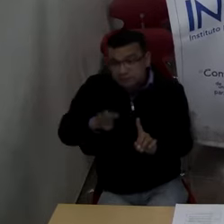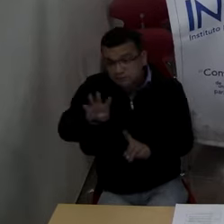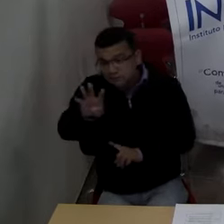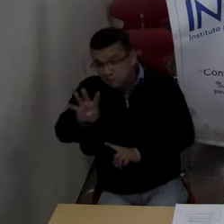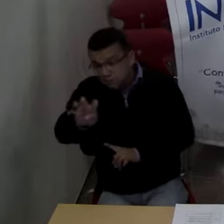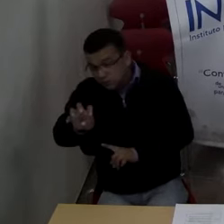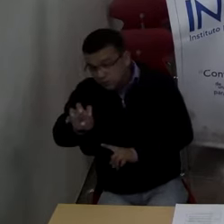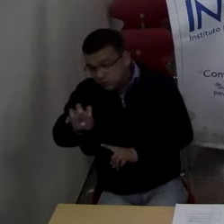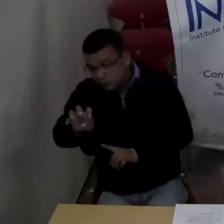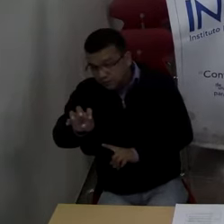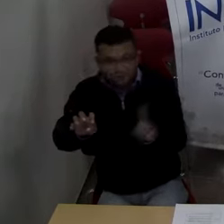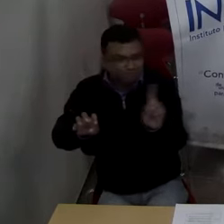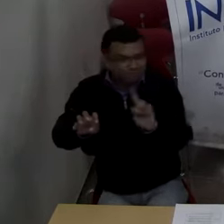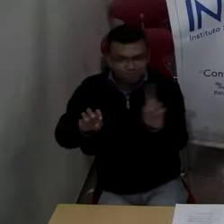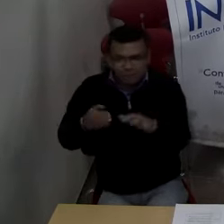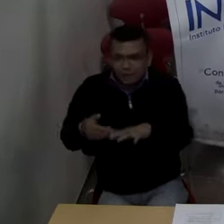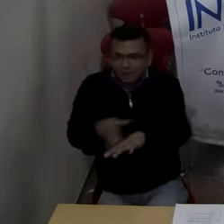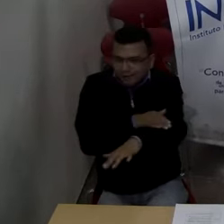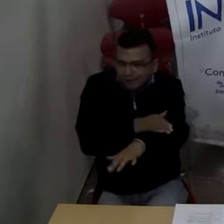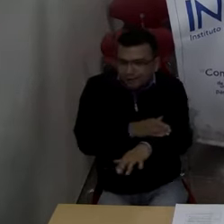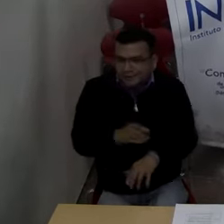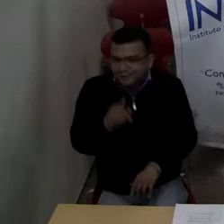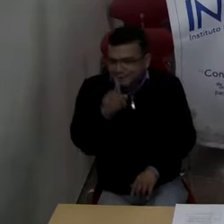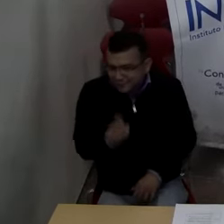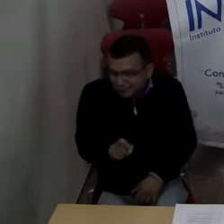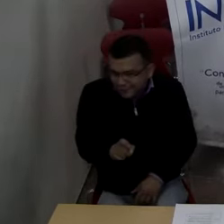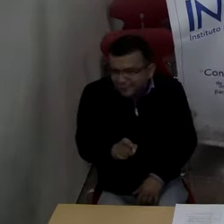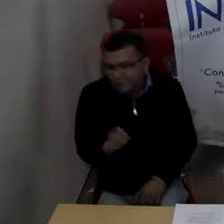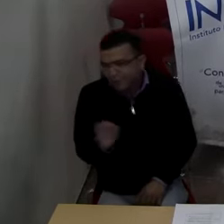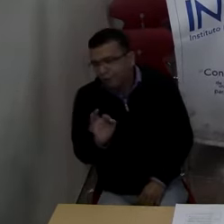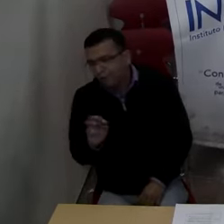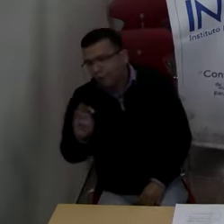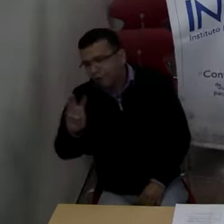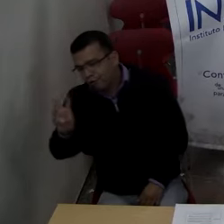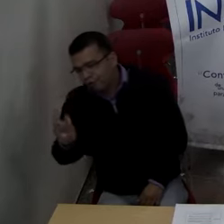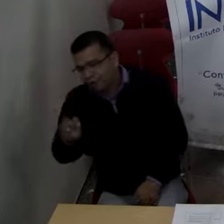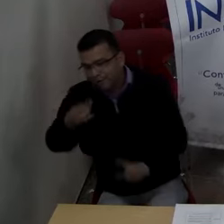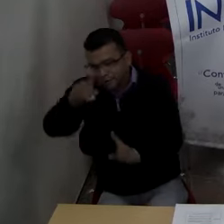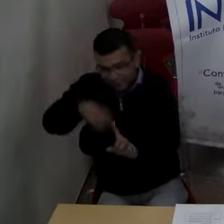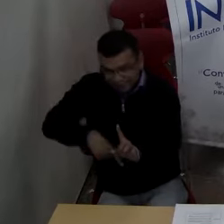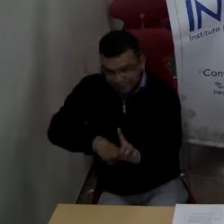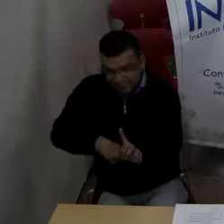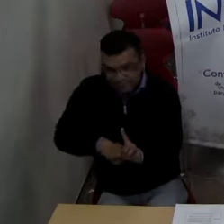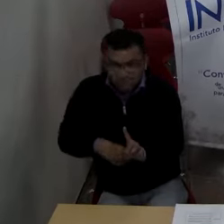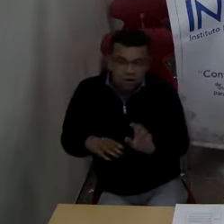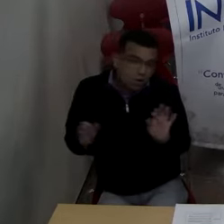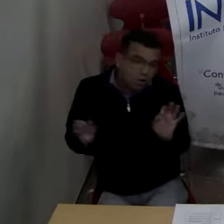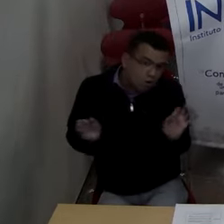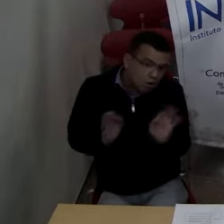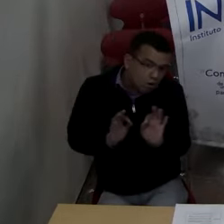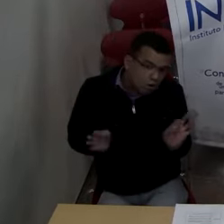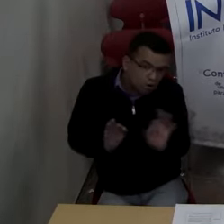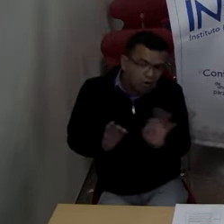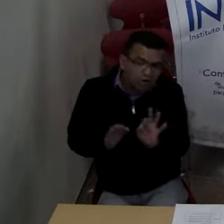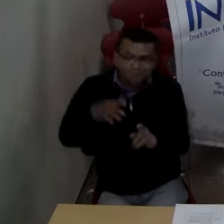Influyen también allí, por ejemplo, el bajo peso y ese color amarillento que hay